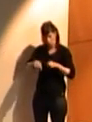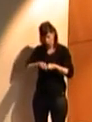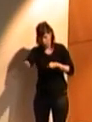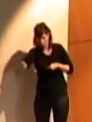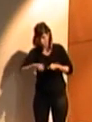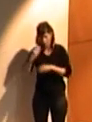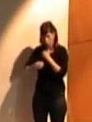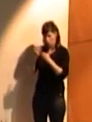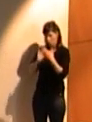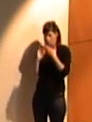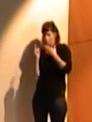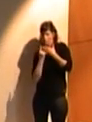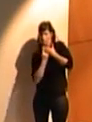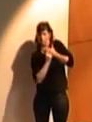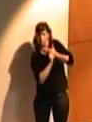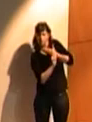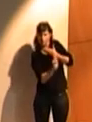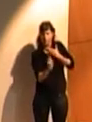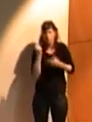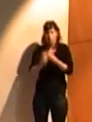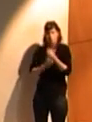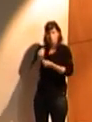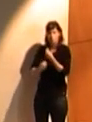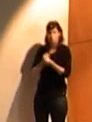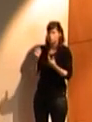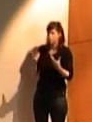devait se glisser ? Est-ce qu'on devait